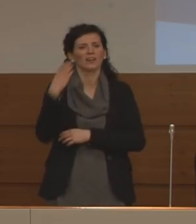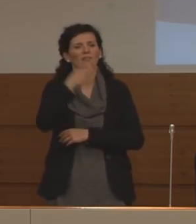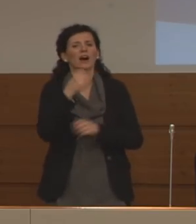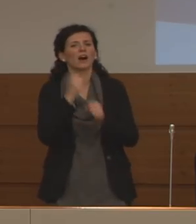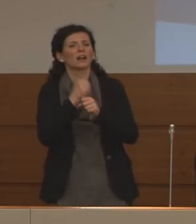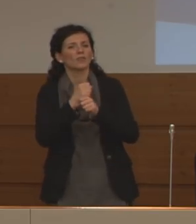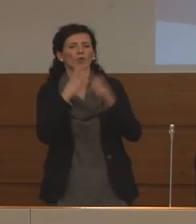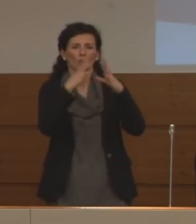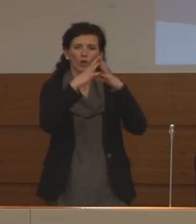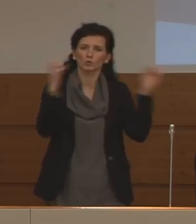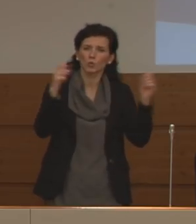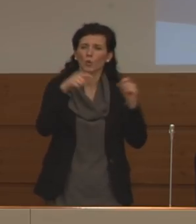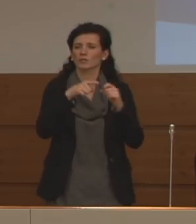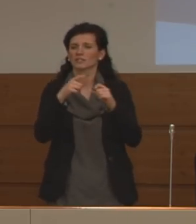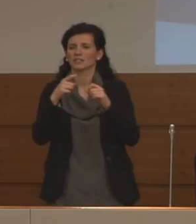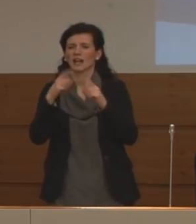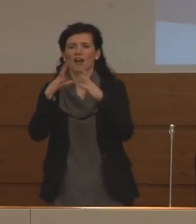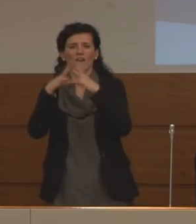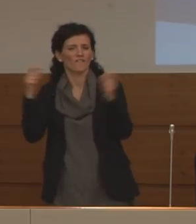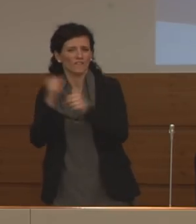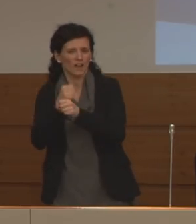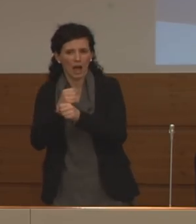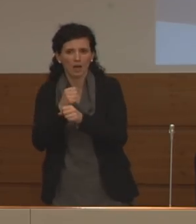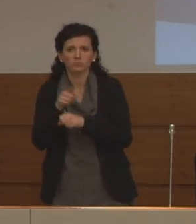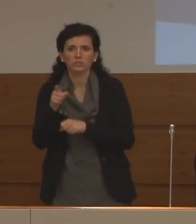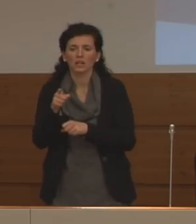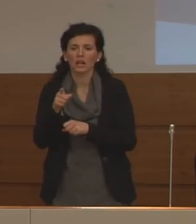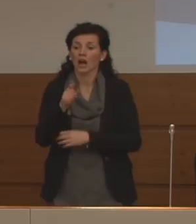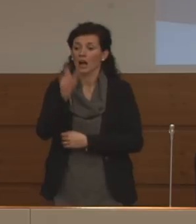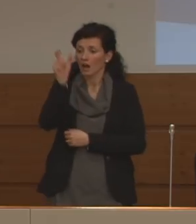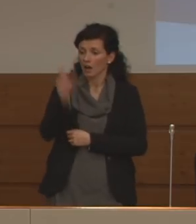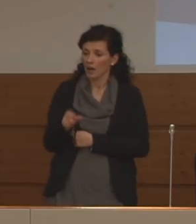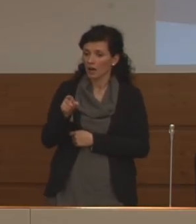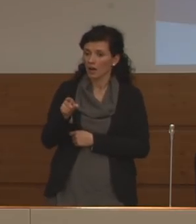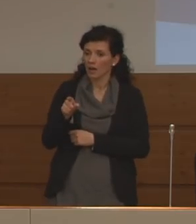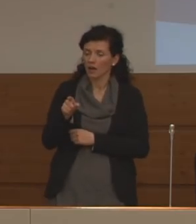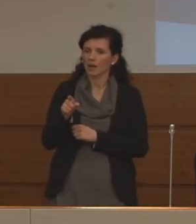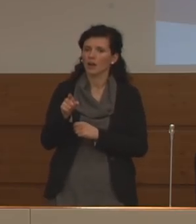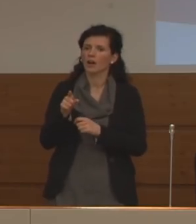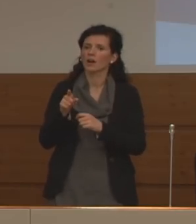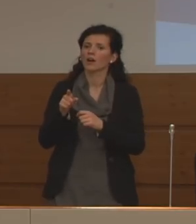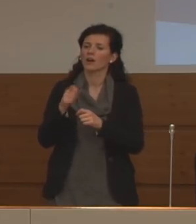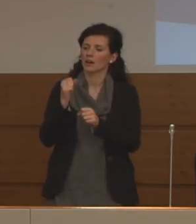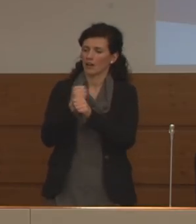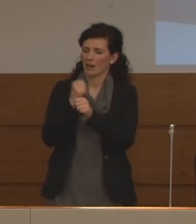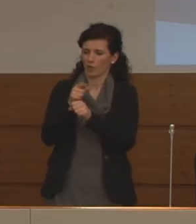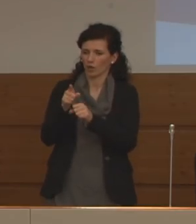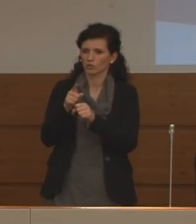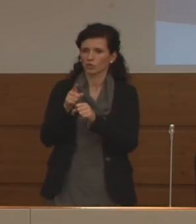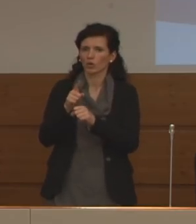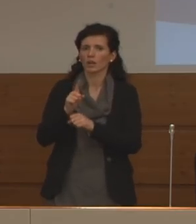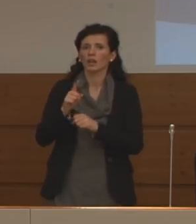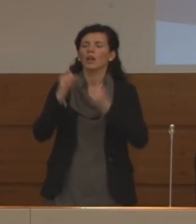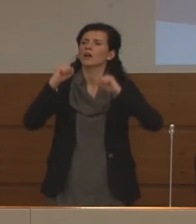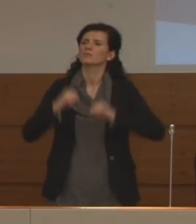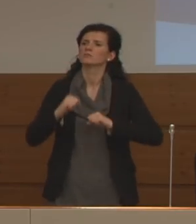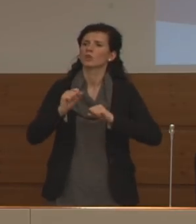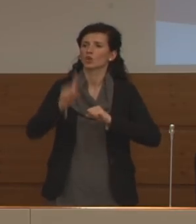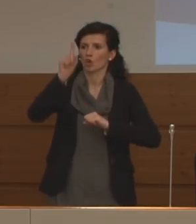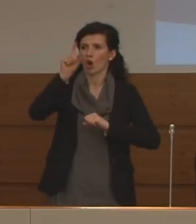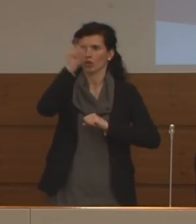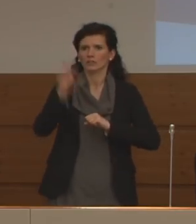opportuno che migrino dal nord del paese al sud del paese